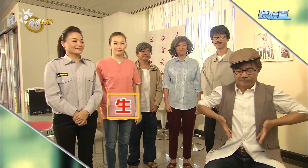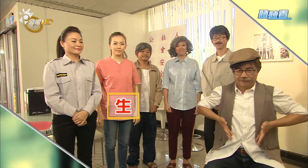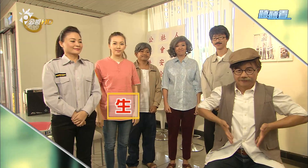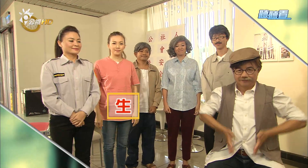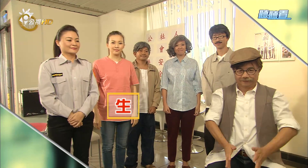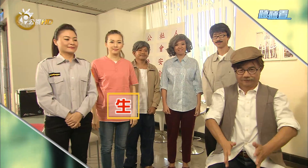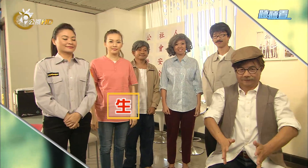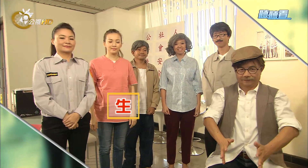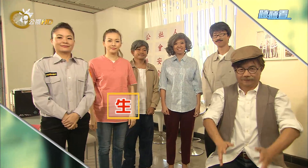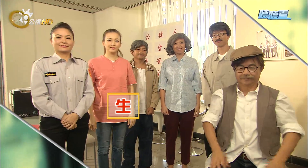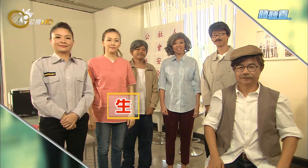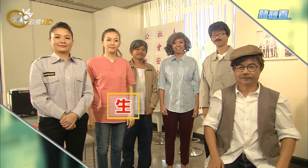生